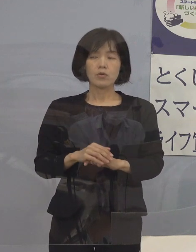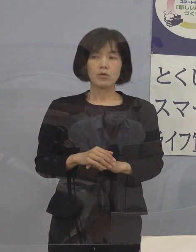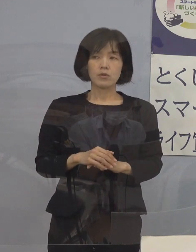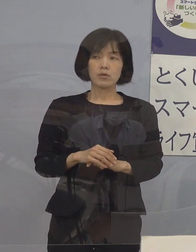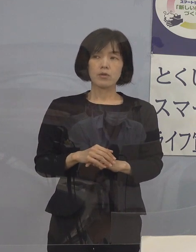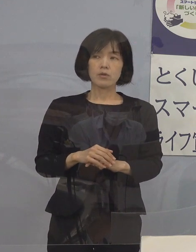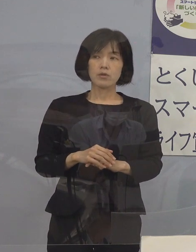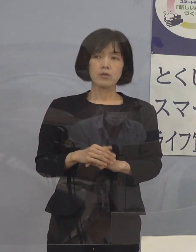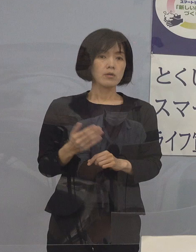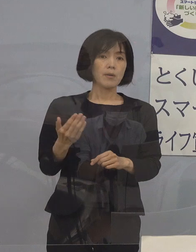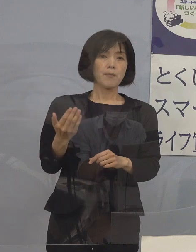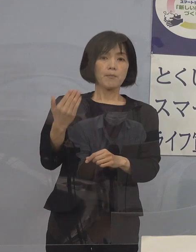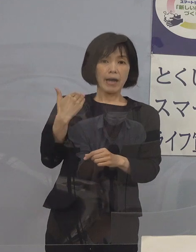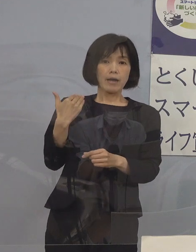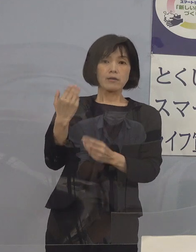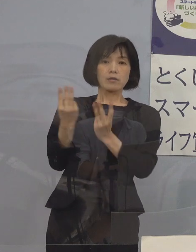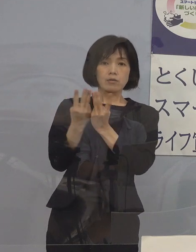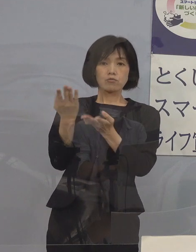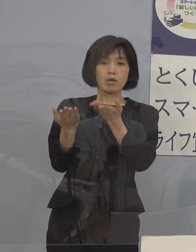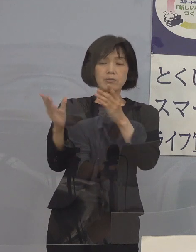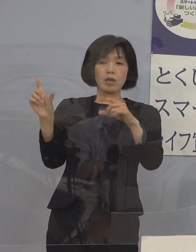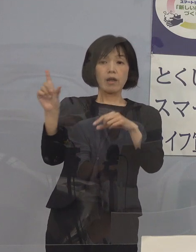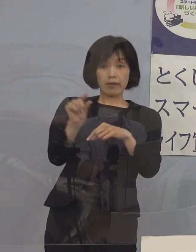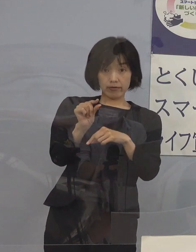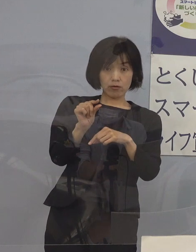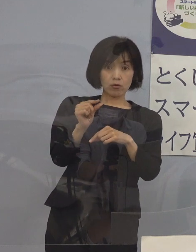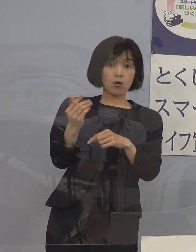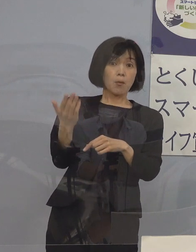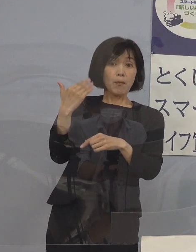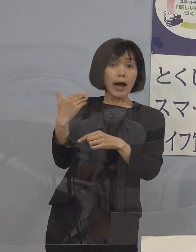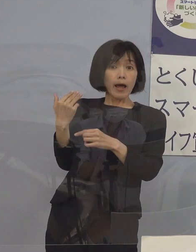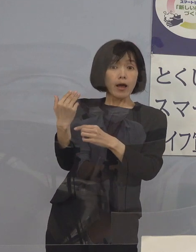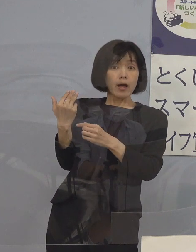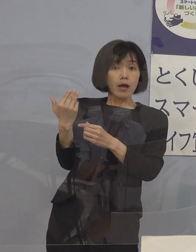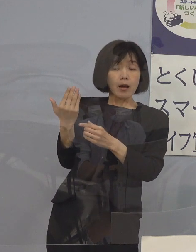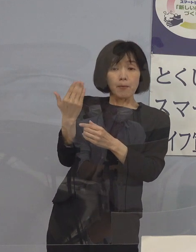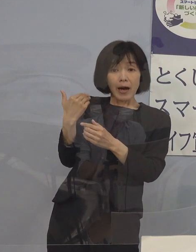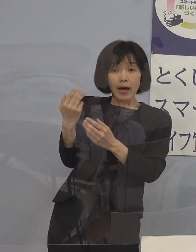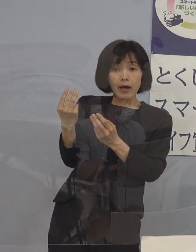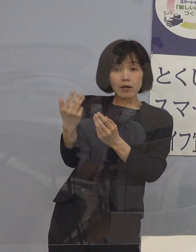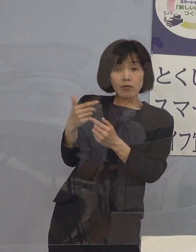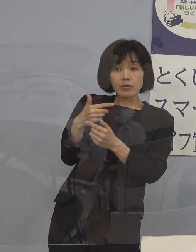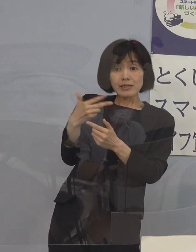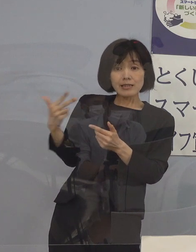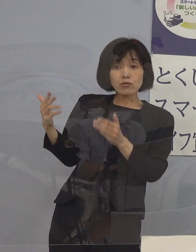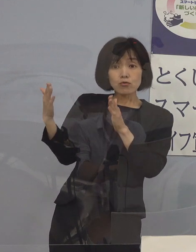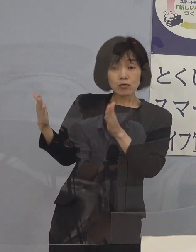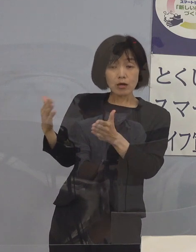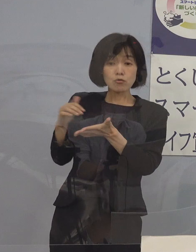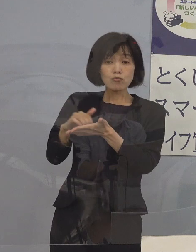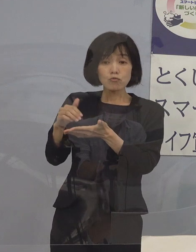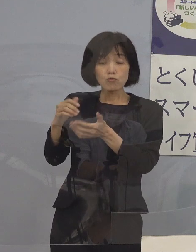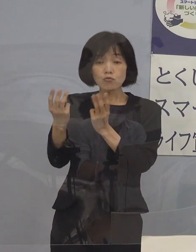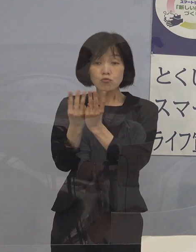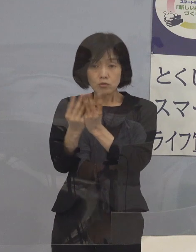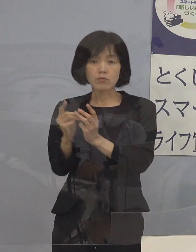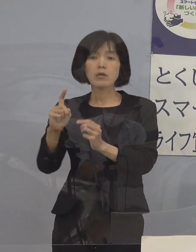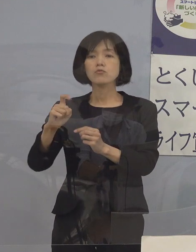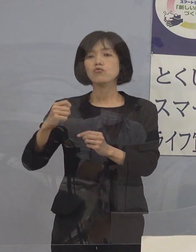すみません、前の週より減っているということなんですが、前の週の数字は分かりますか。 19ですね。 19